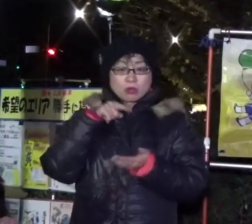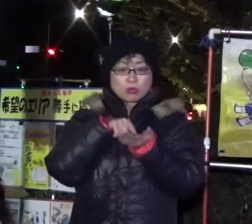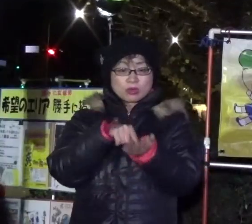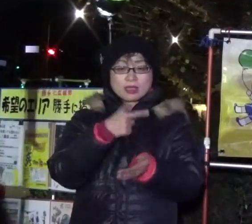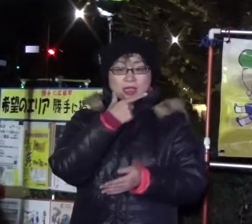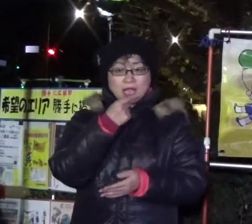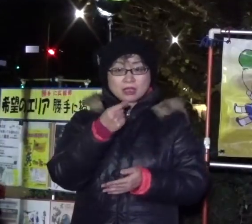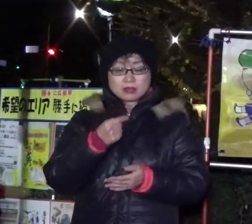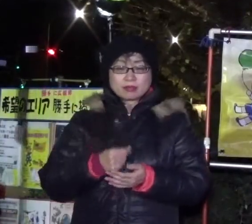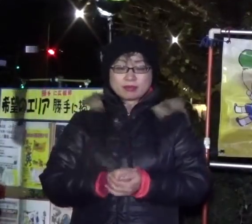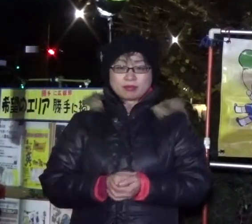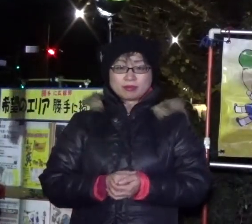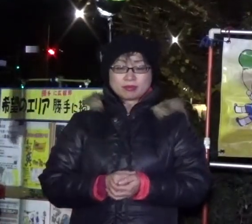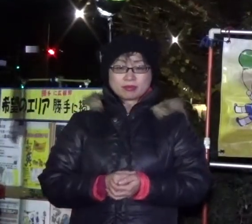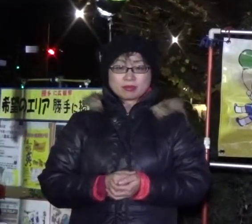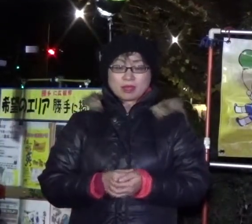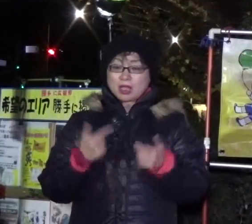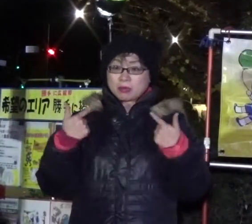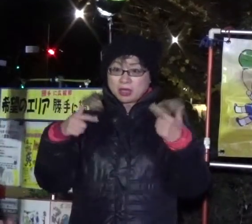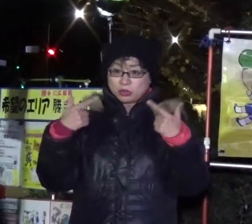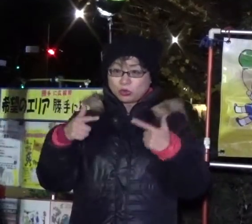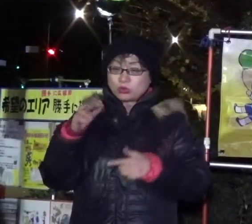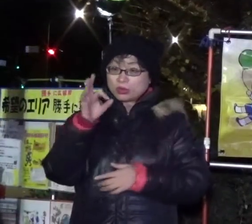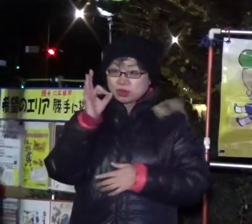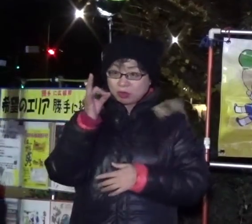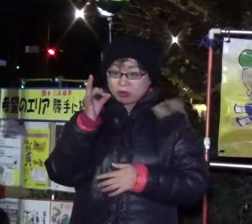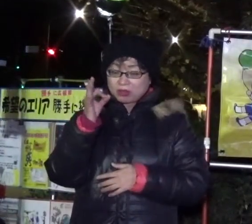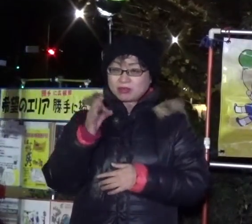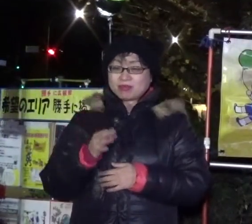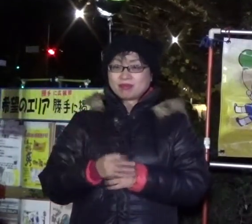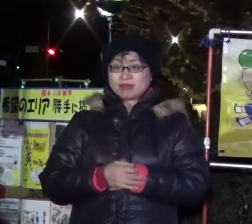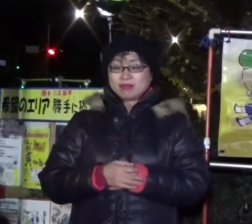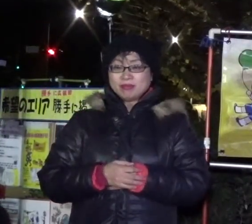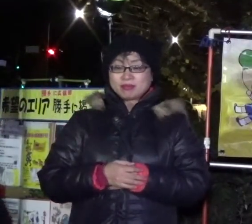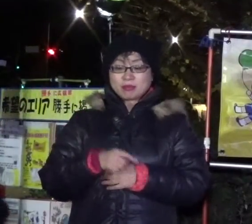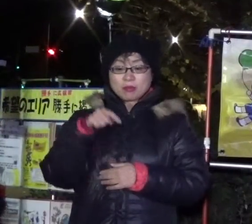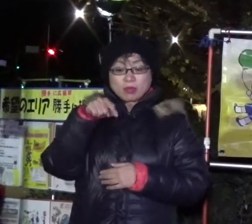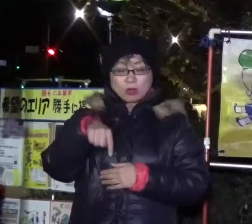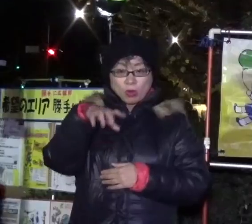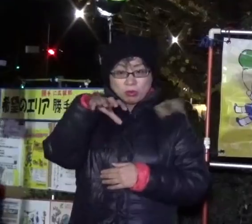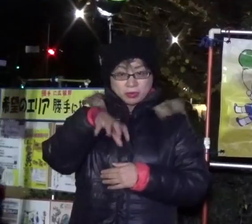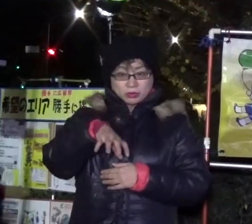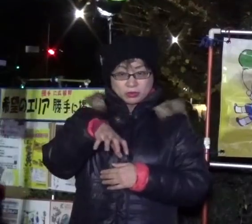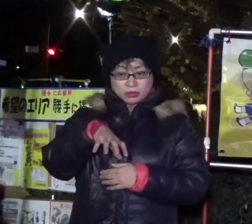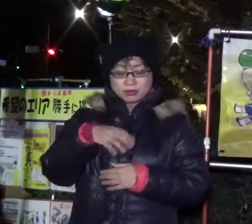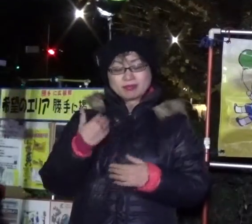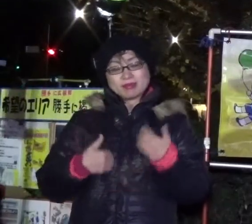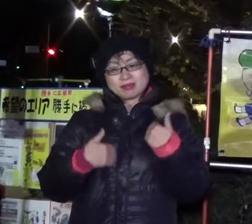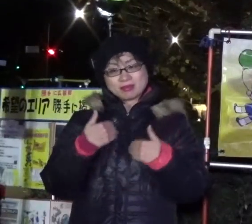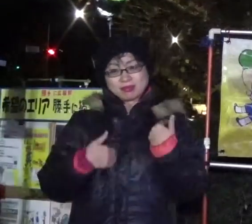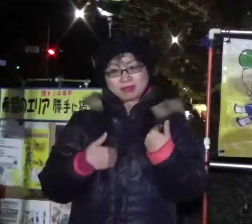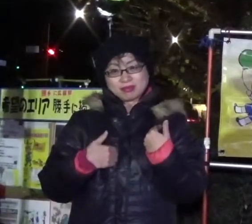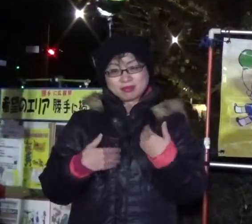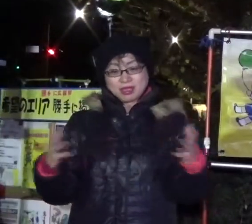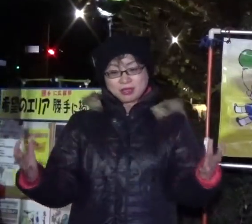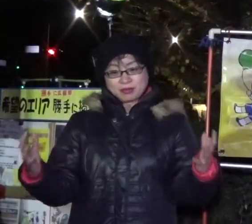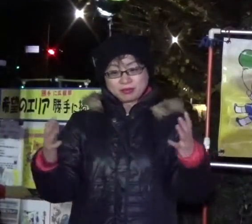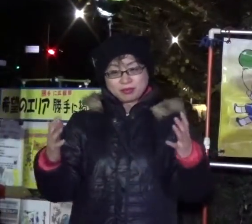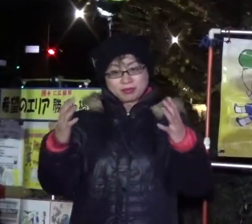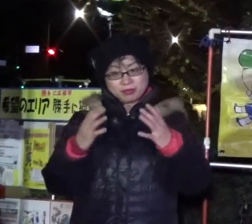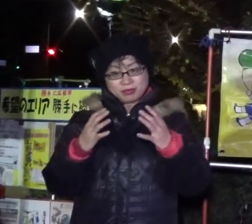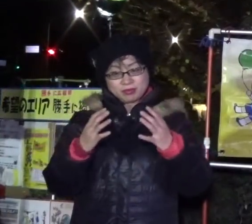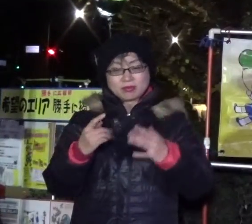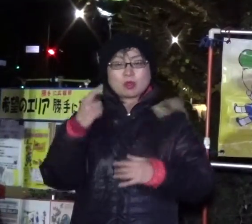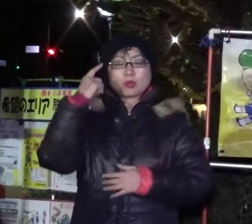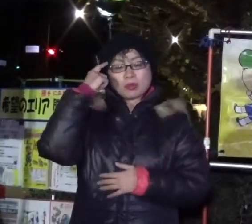が、毎週金曜日にここに来るのを楽しみに集まってきたと思います